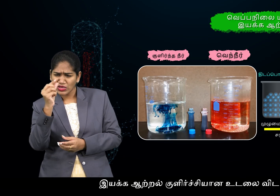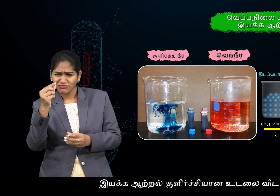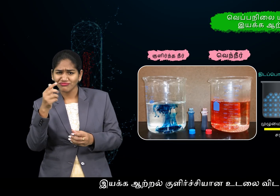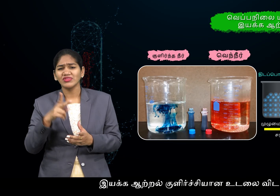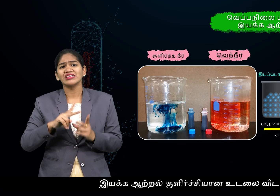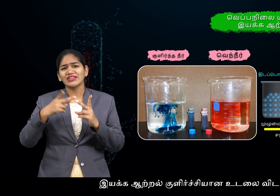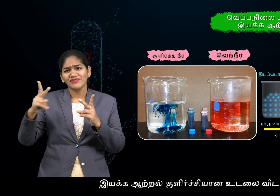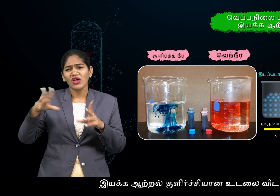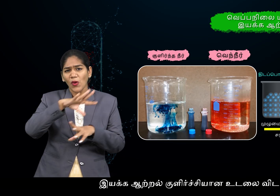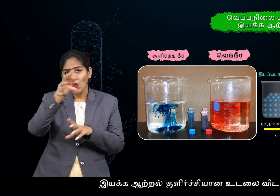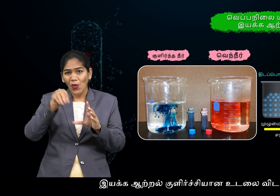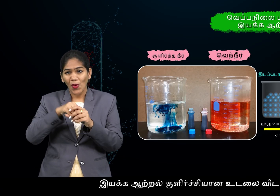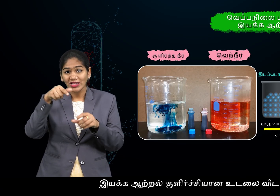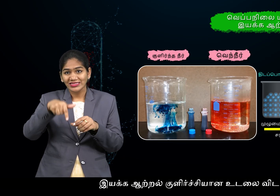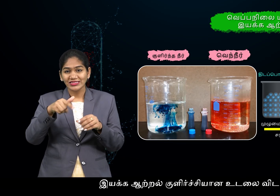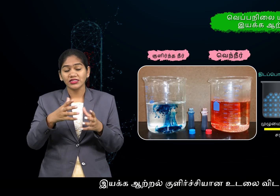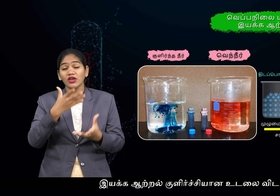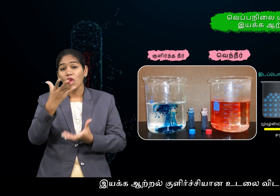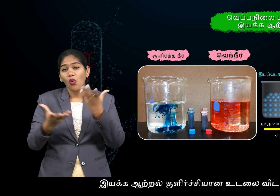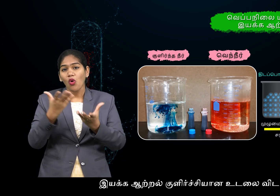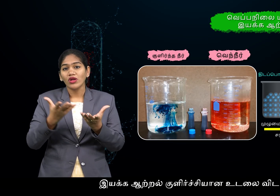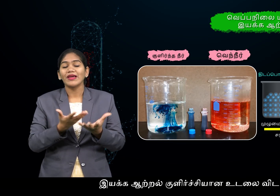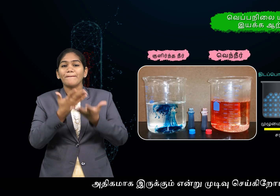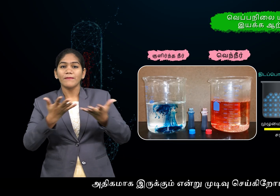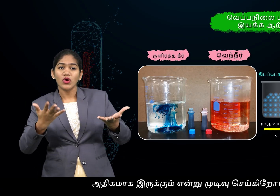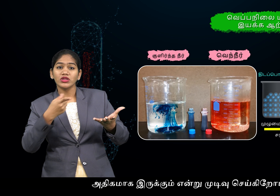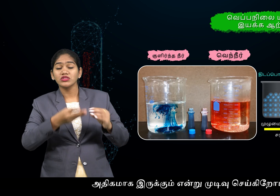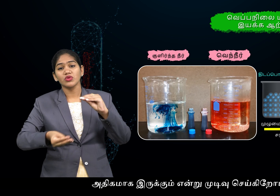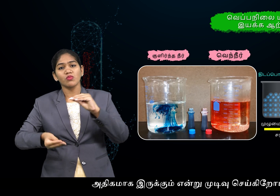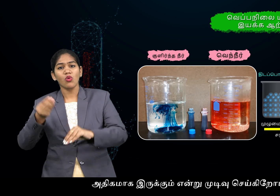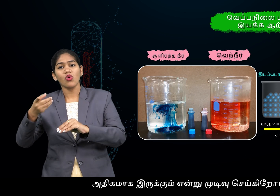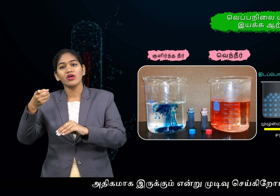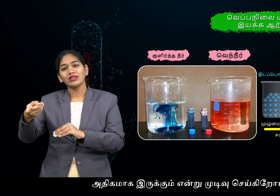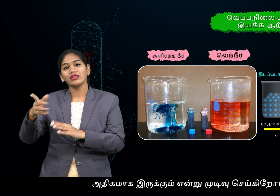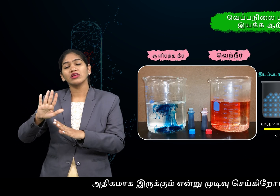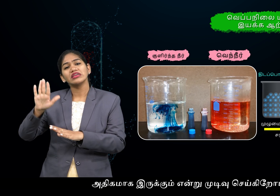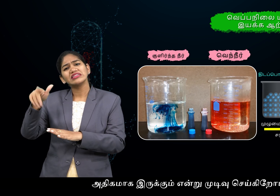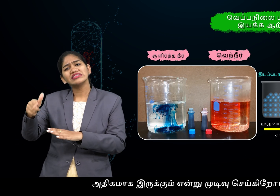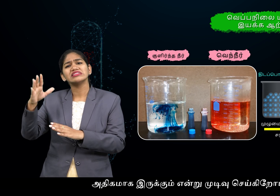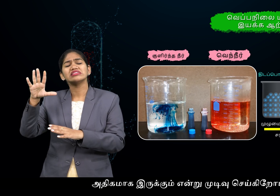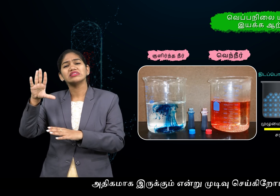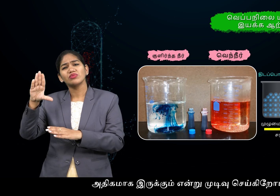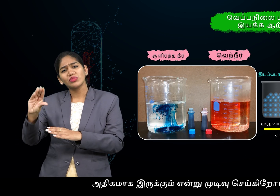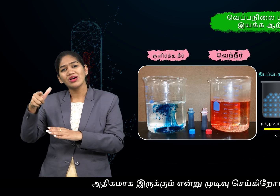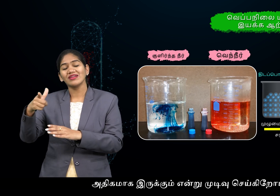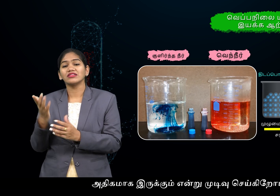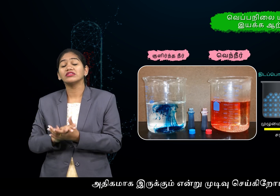இயக்க ஆற்றல் குளிர்ச்சியான உடலை விட அதிகமாக இருக்கும் என்று முடிவு செய்கிறோம்.